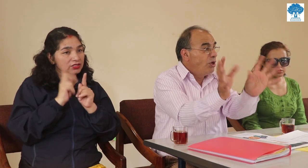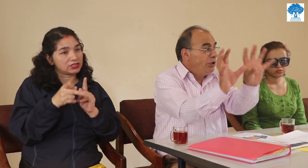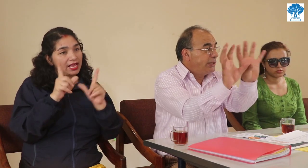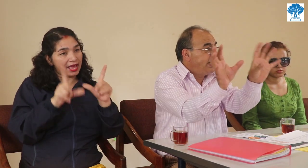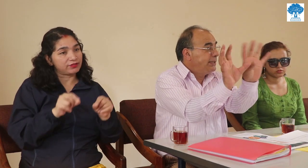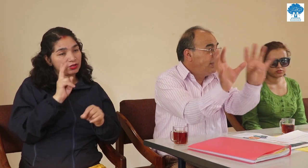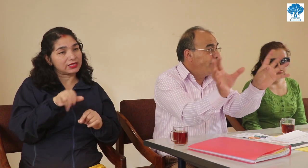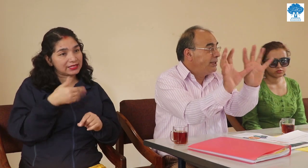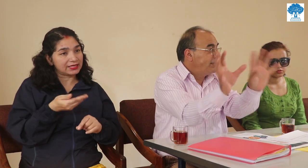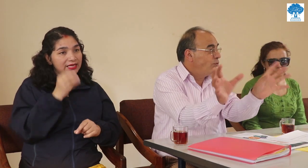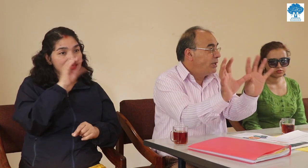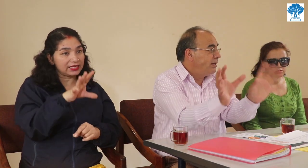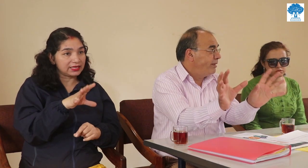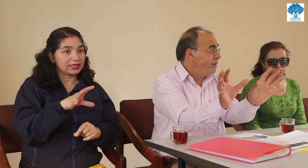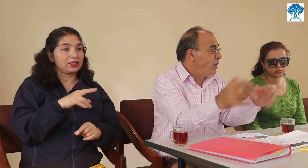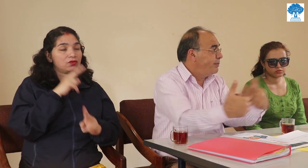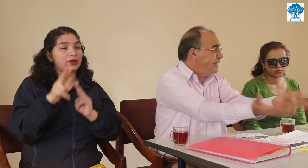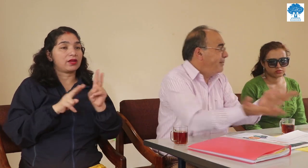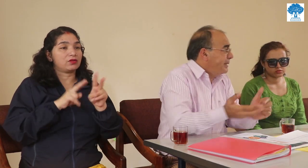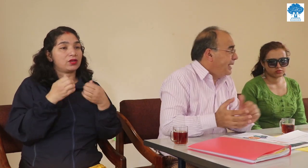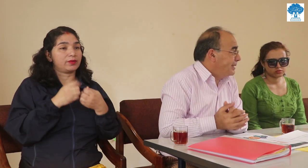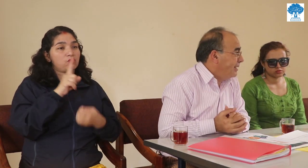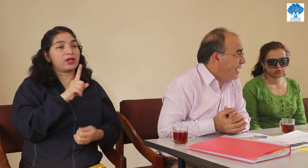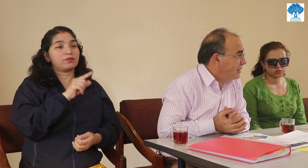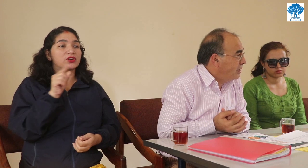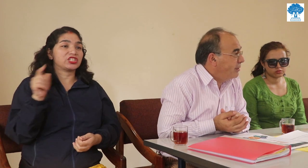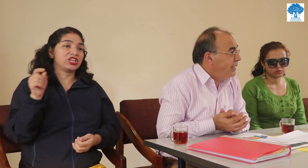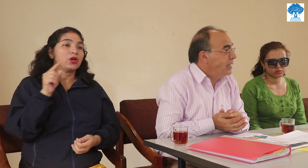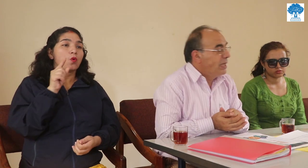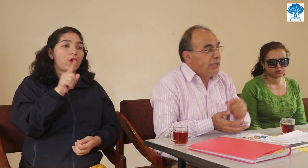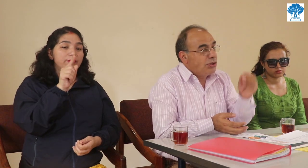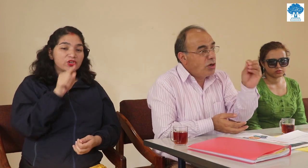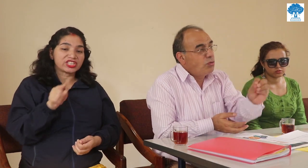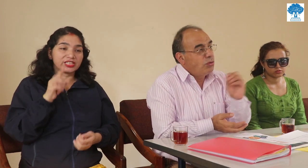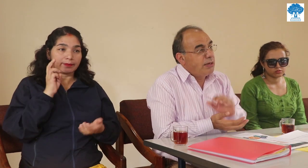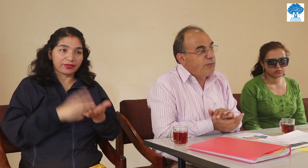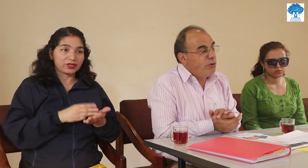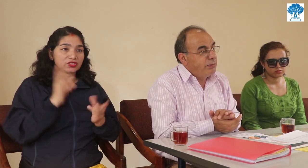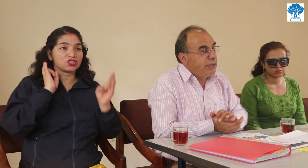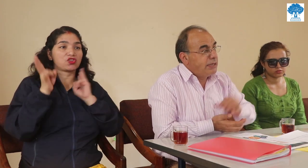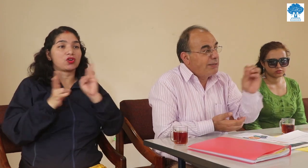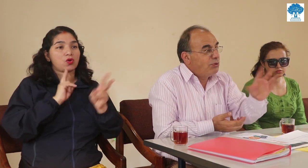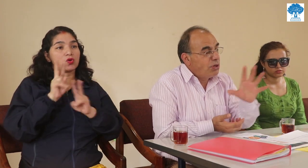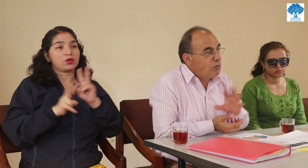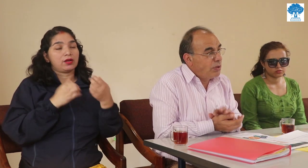हो त्यसलाई चाहिँ डिनोमिनेटरको कुरा गर्ने भने 1%ले मात्रै एक्सेस गरिरहेको छ. तर तपाईँले सहरको कुरा गर्नुभयो भने काठमाडौँ सहरको कुरा